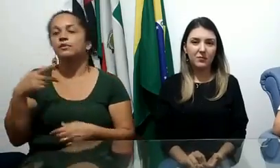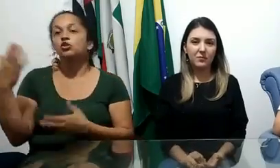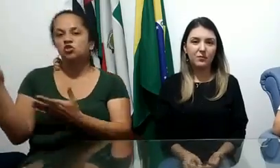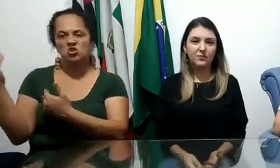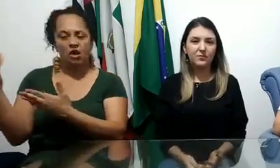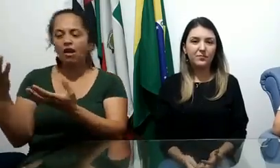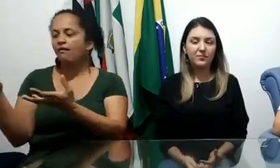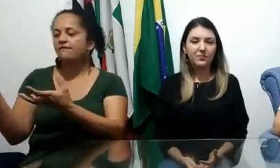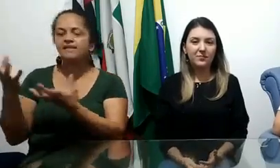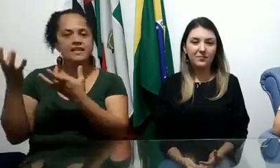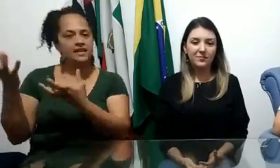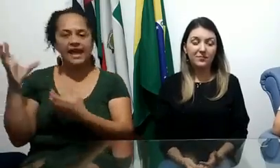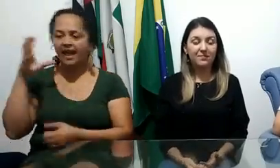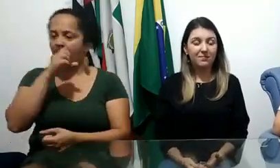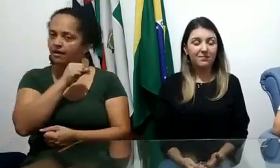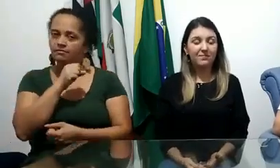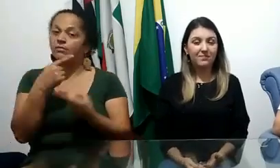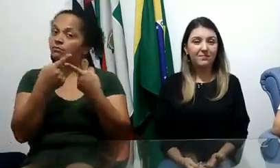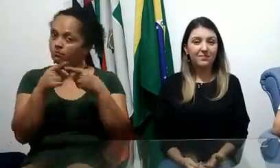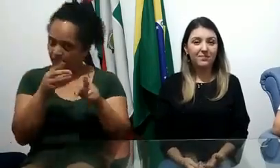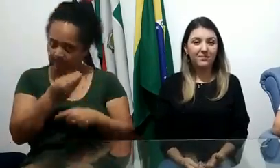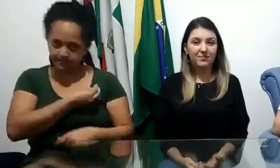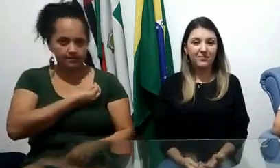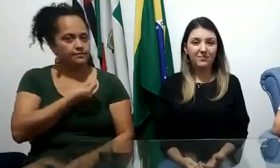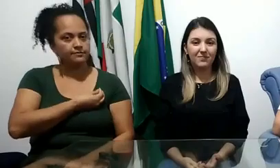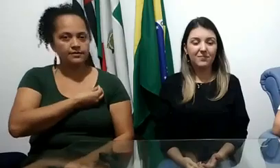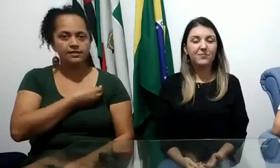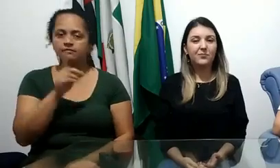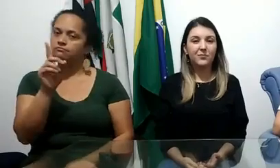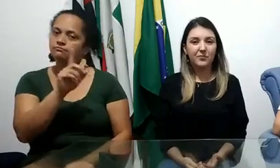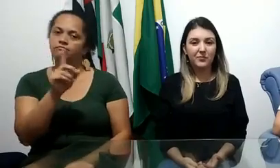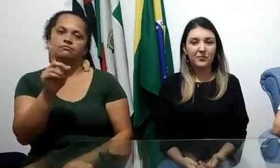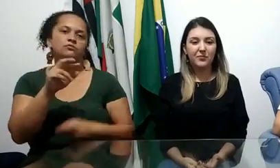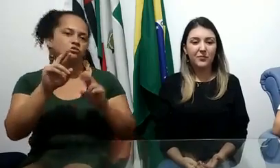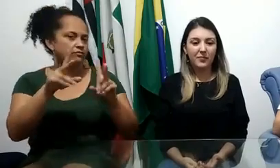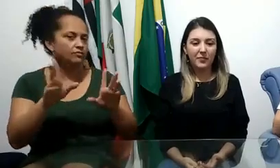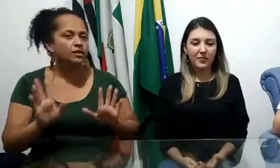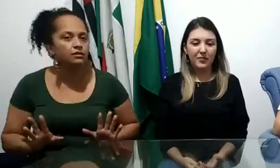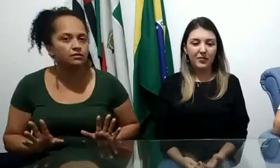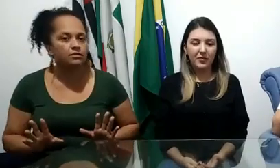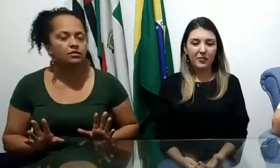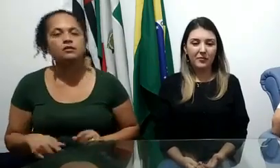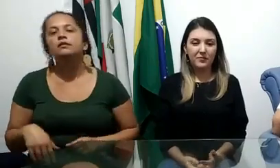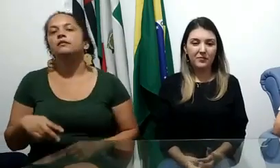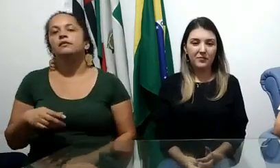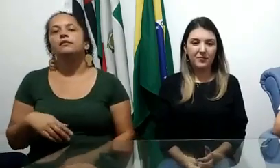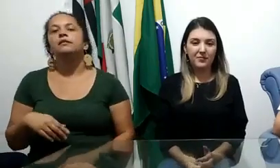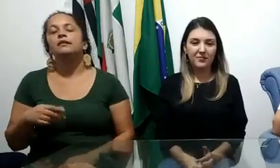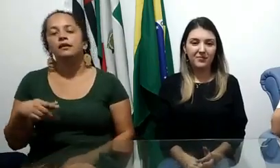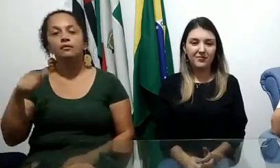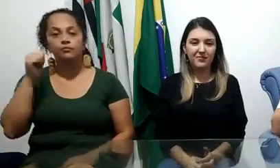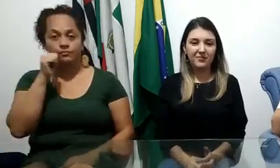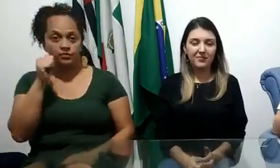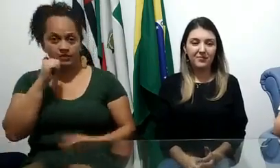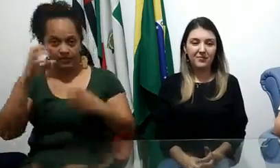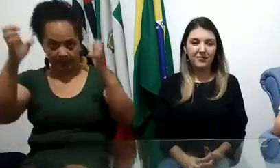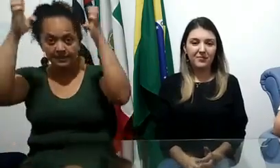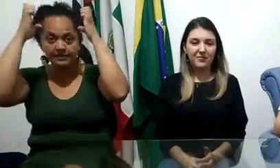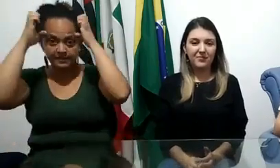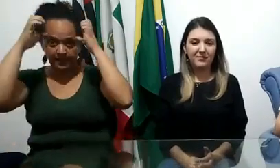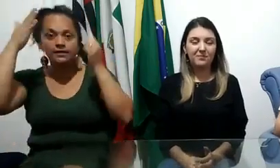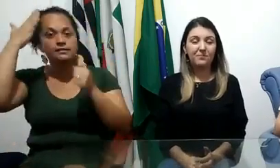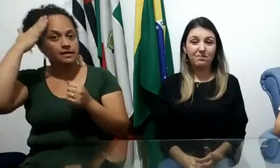gente, não é assim. As coisas não são assim. ela soube o momento certo, ela esperou